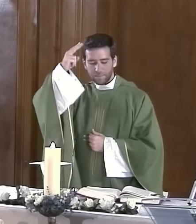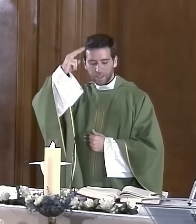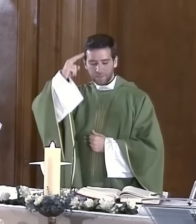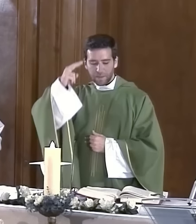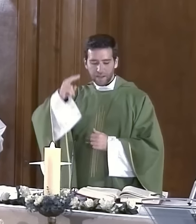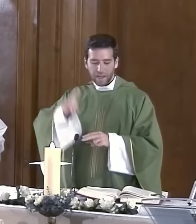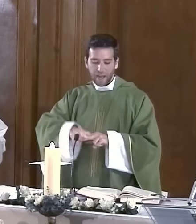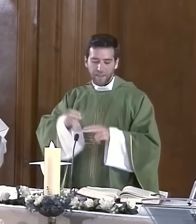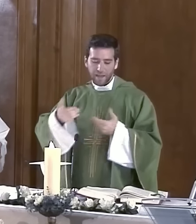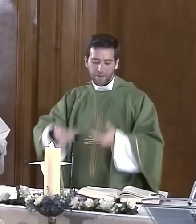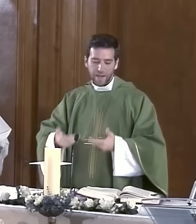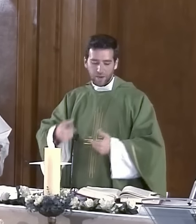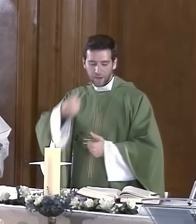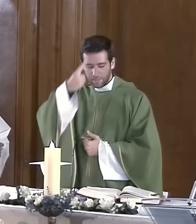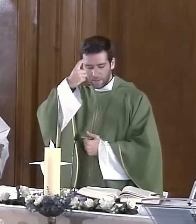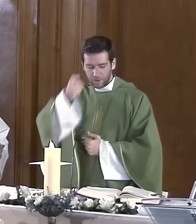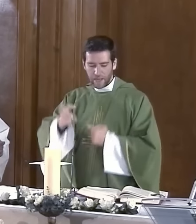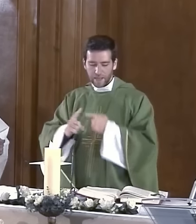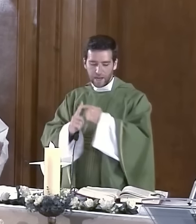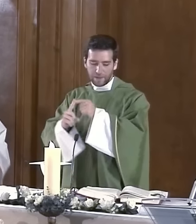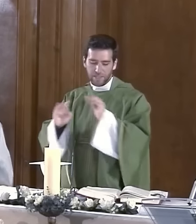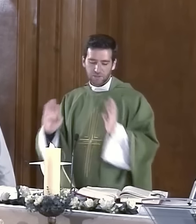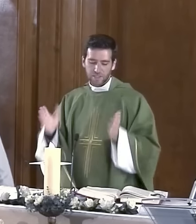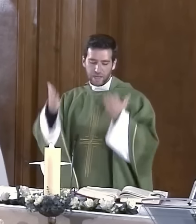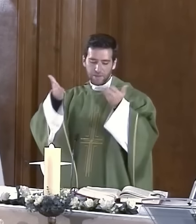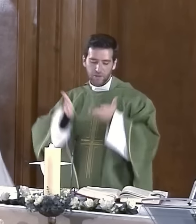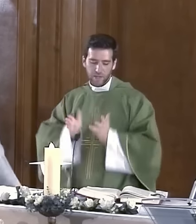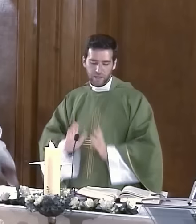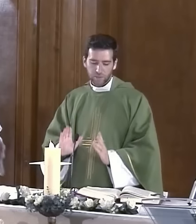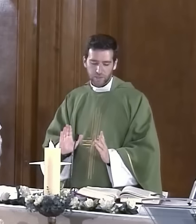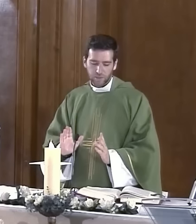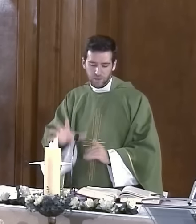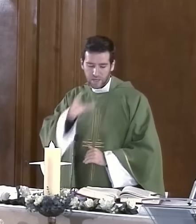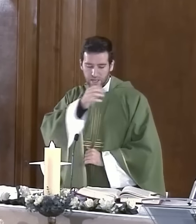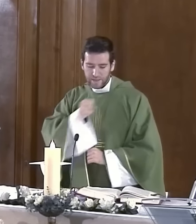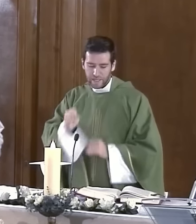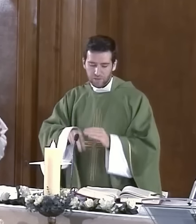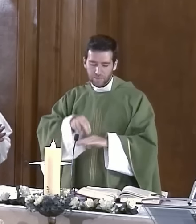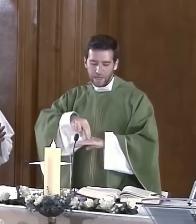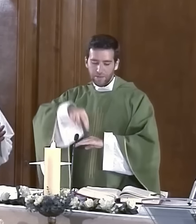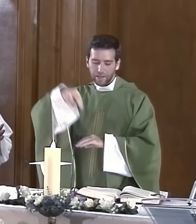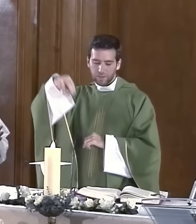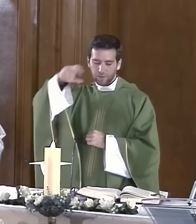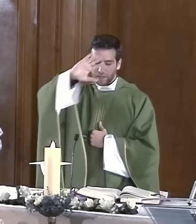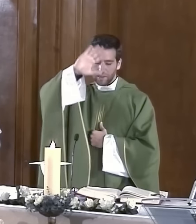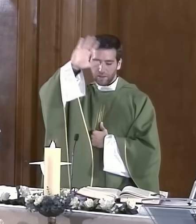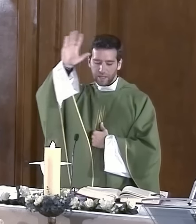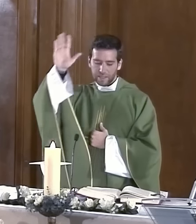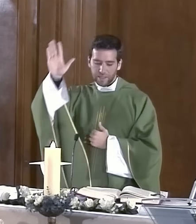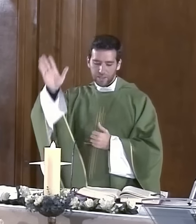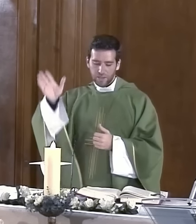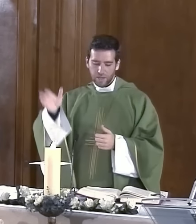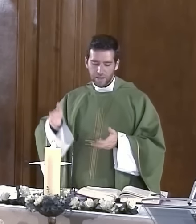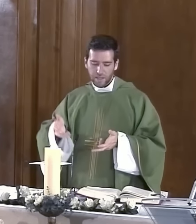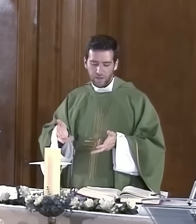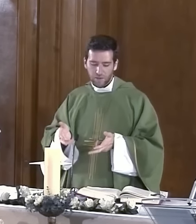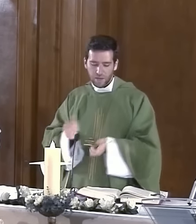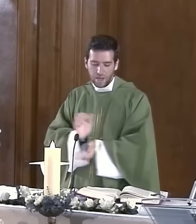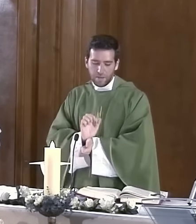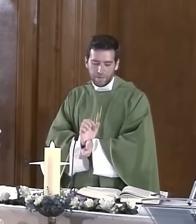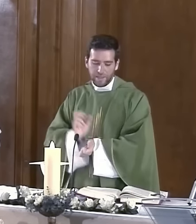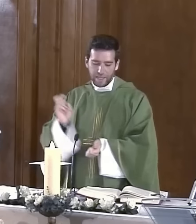Así pues, Padre, al celebrar ahora el memorial de la pasión salvadora de tu Hijo, de su admirable resurrección y ascensión al